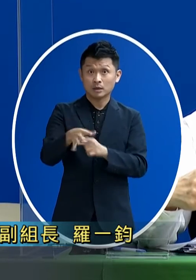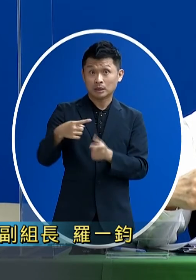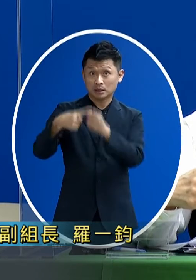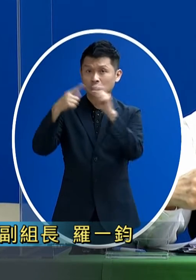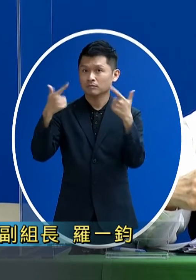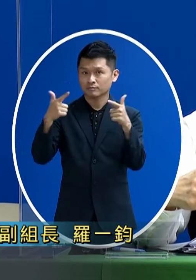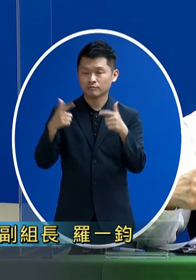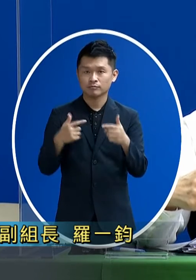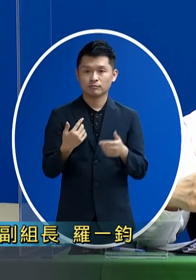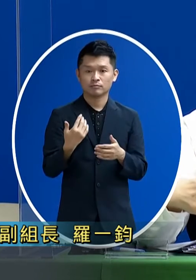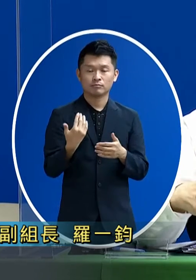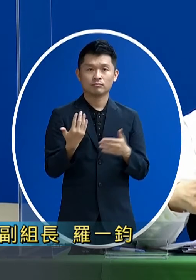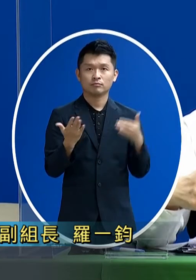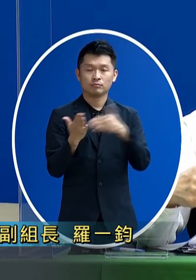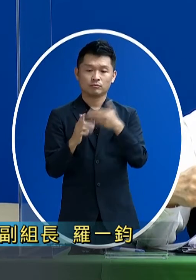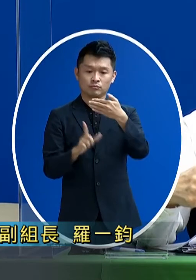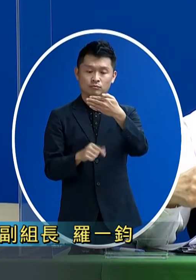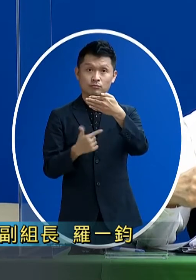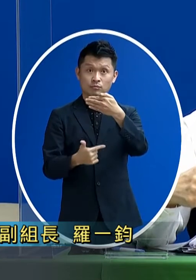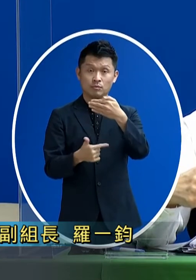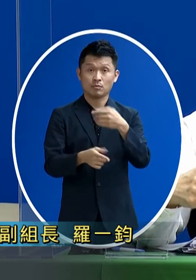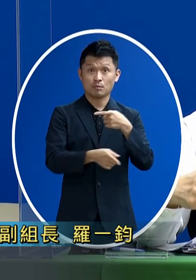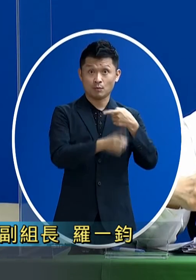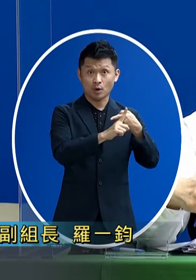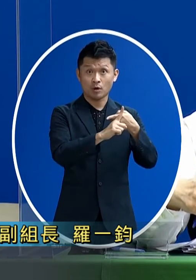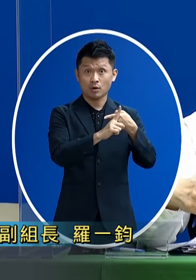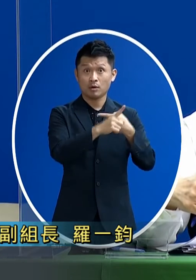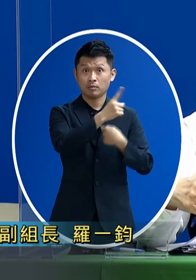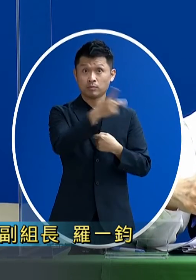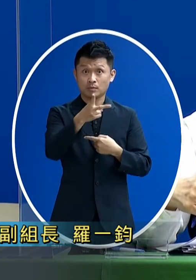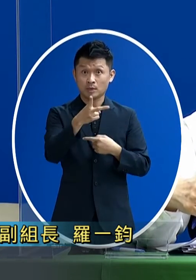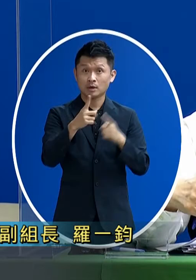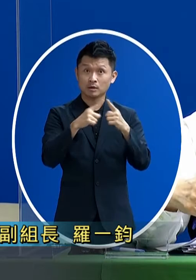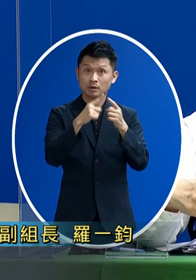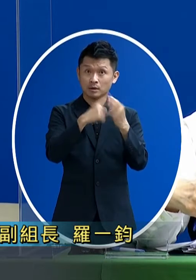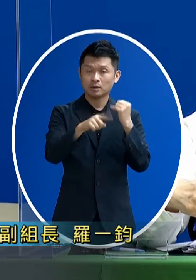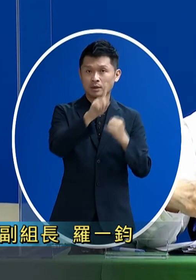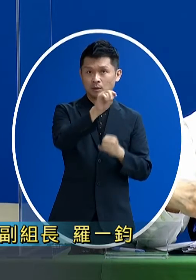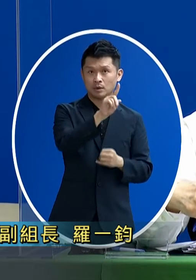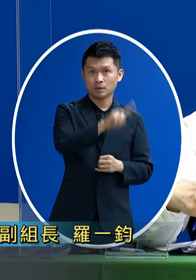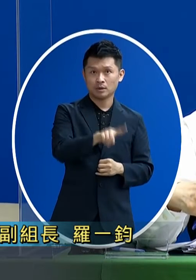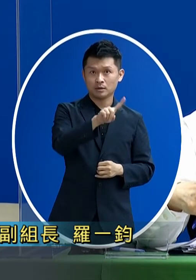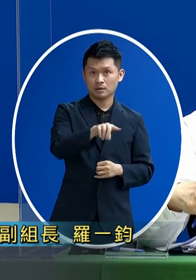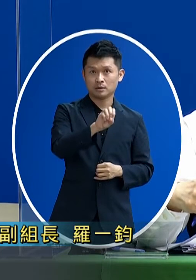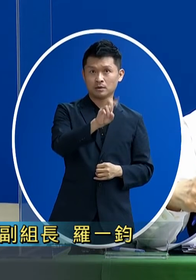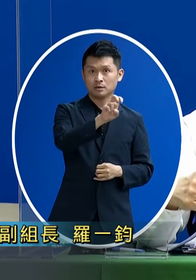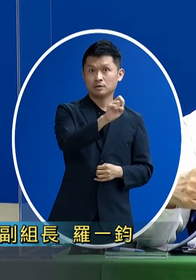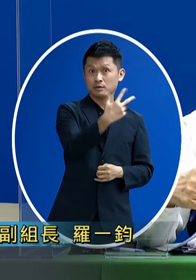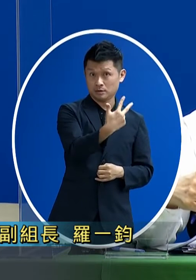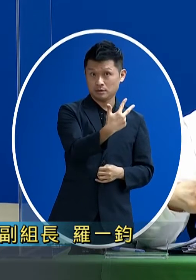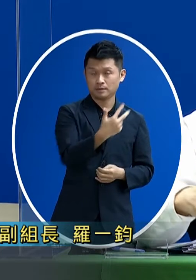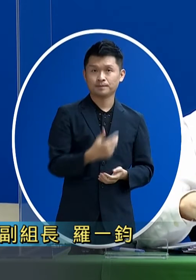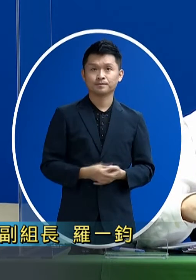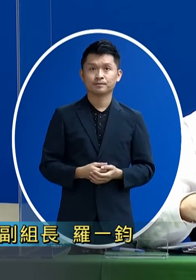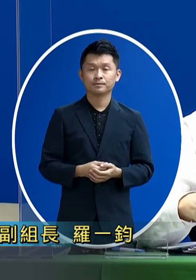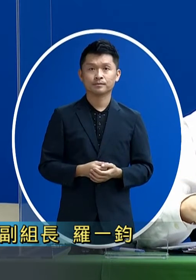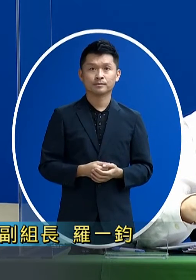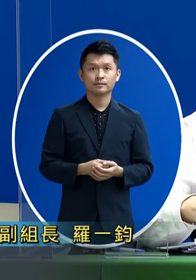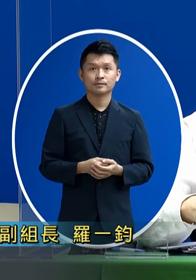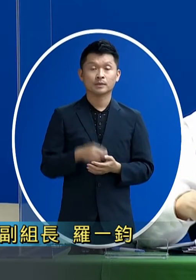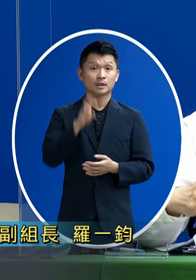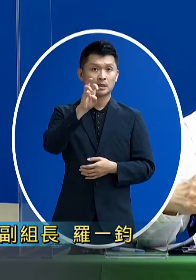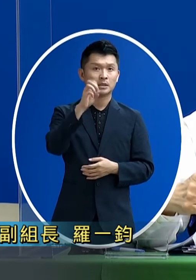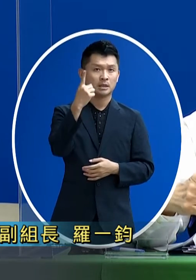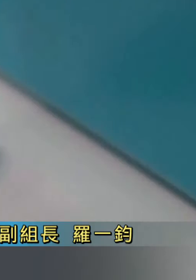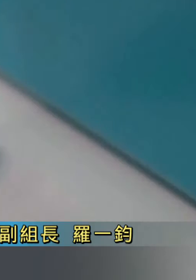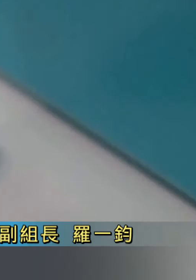天9月6号为止，累积的重复感染的案例数是有11027位，其中有31位